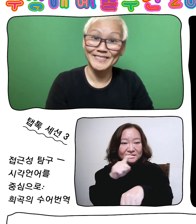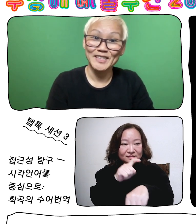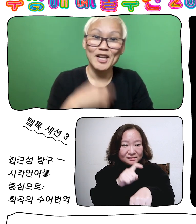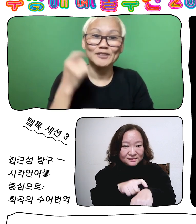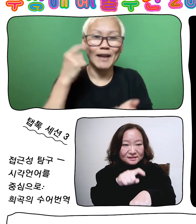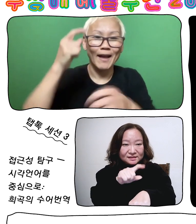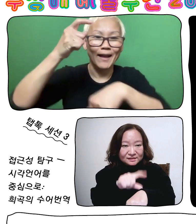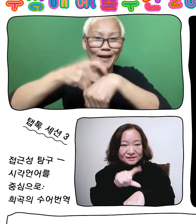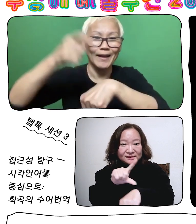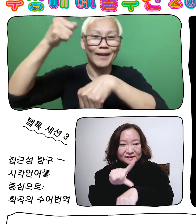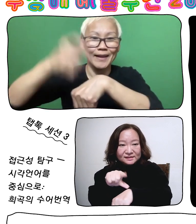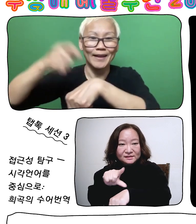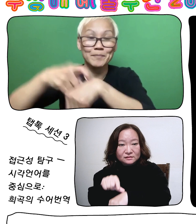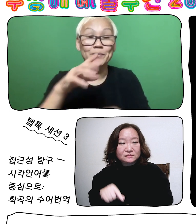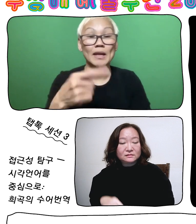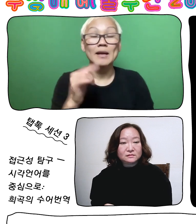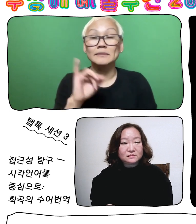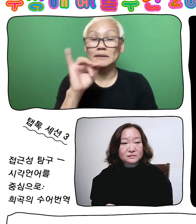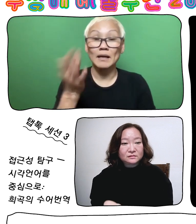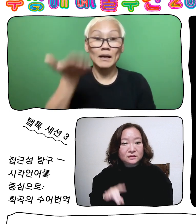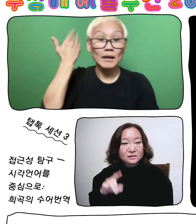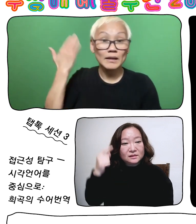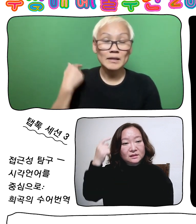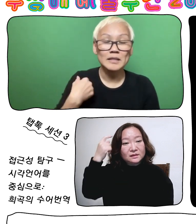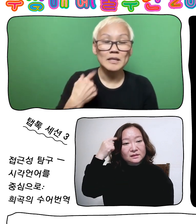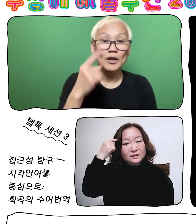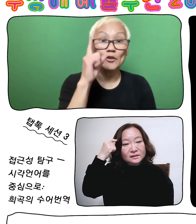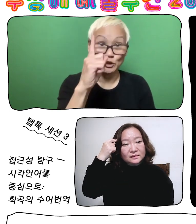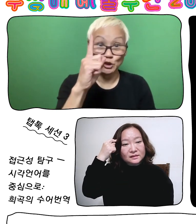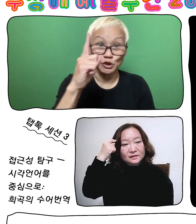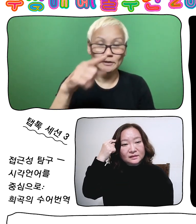세 명이 무덤에 묻혔다는 것을 의미합니다.